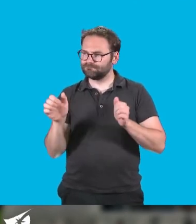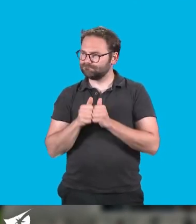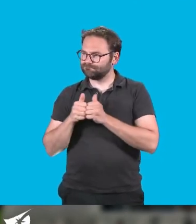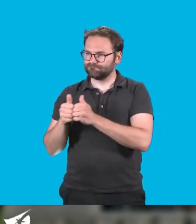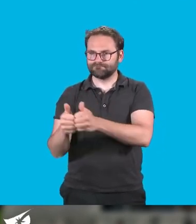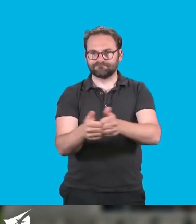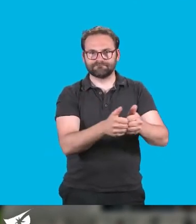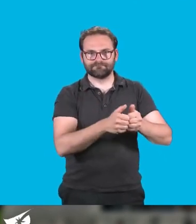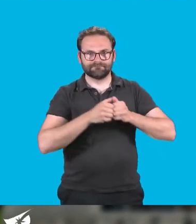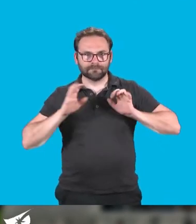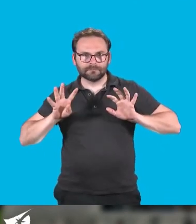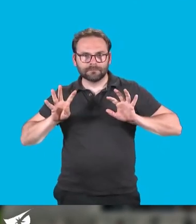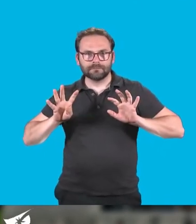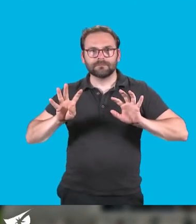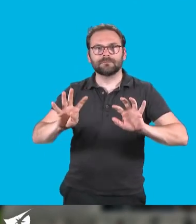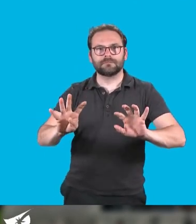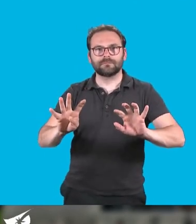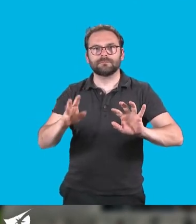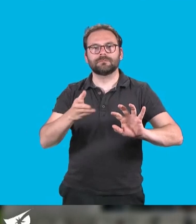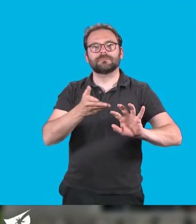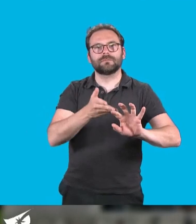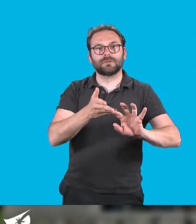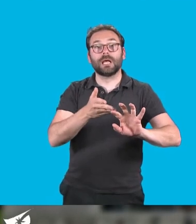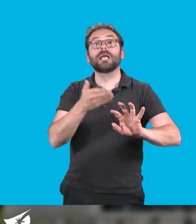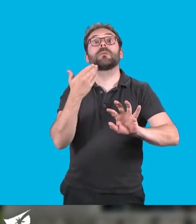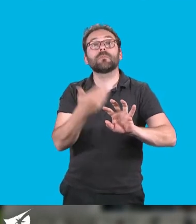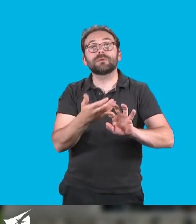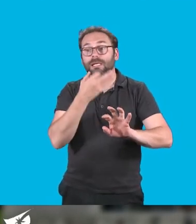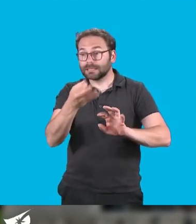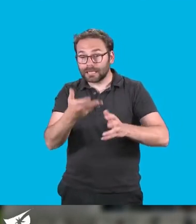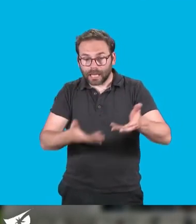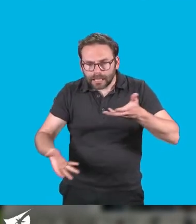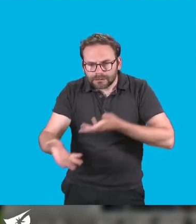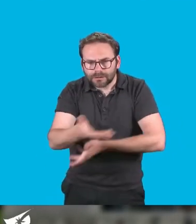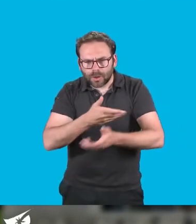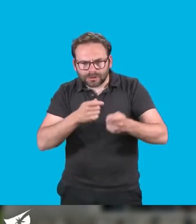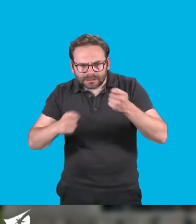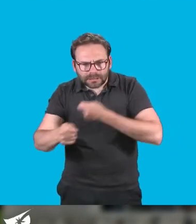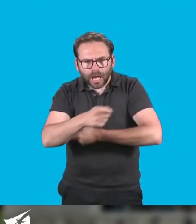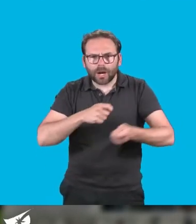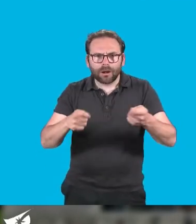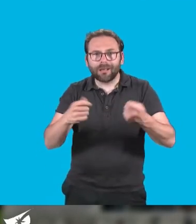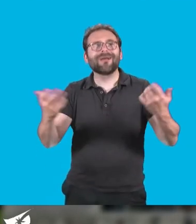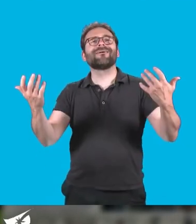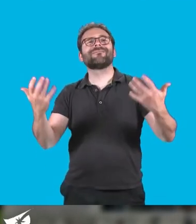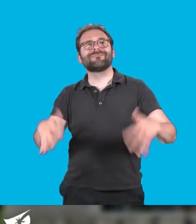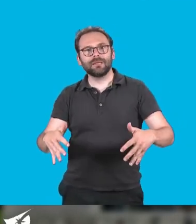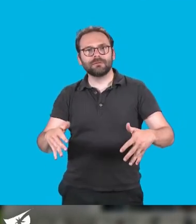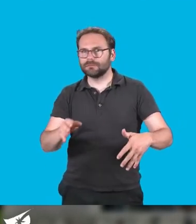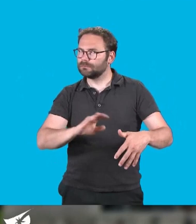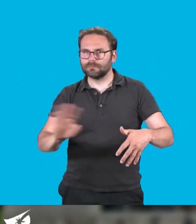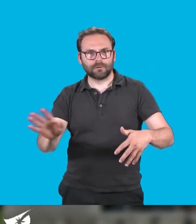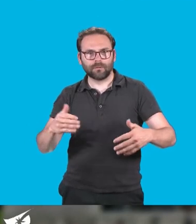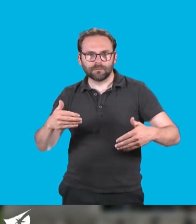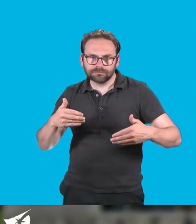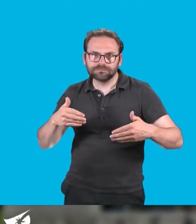C'est pour ça que tous les espaces d'échange et de dialogue que je vous ai évoqués tout à l'heure vont continuer de se décliner à l'issue de ce